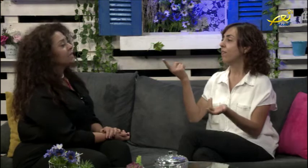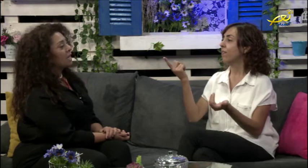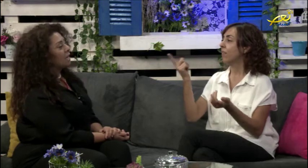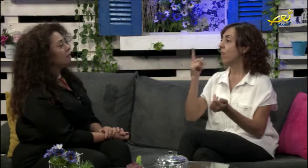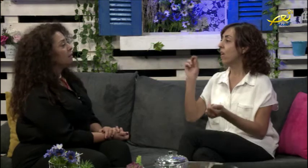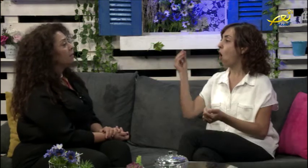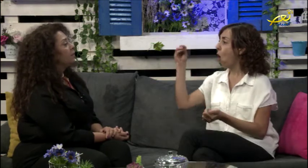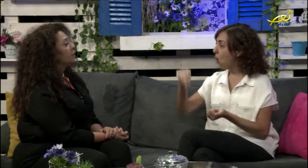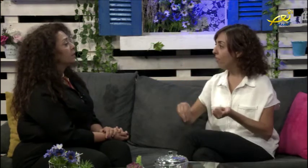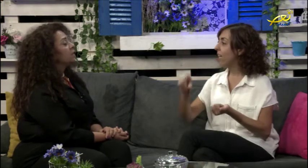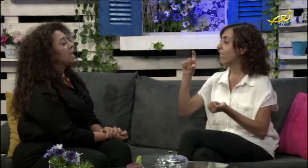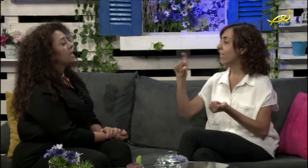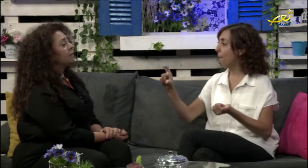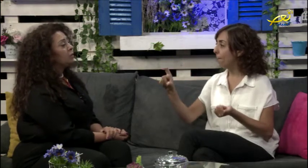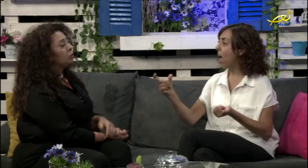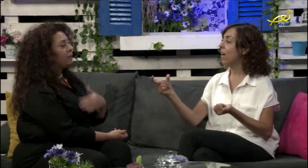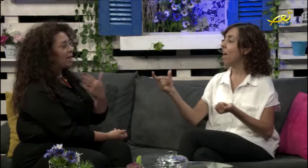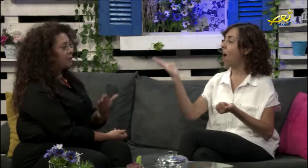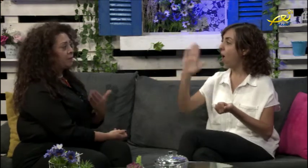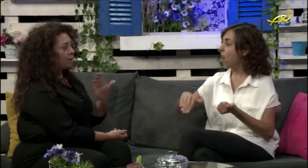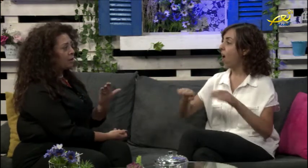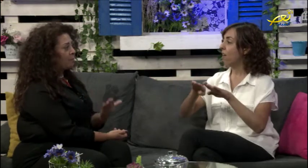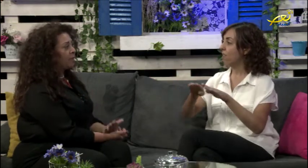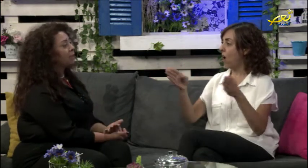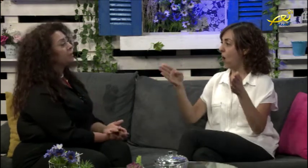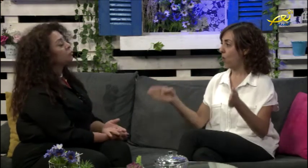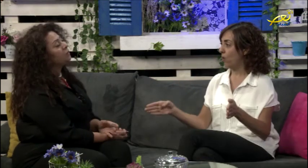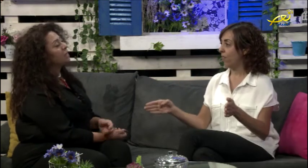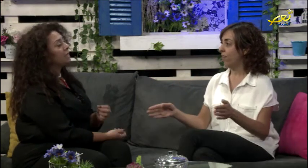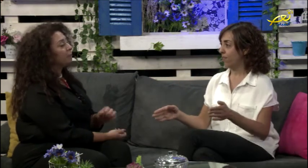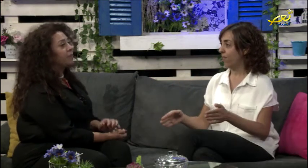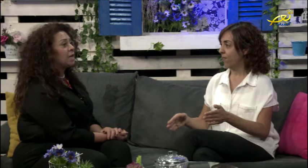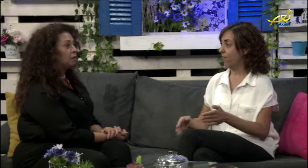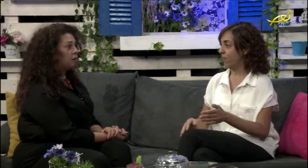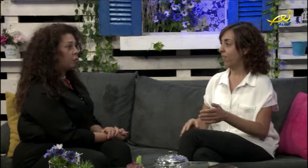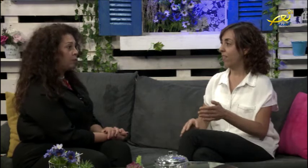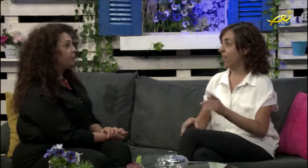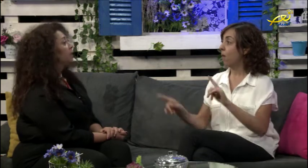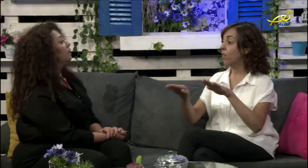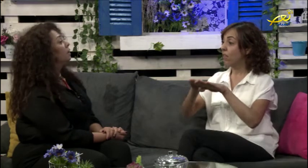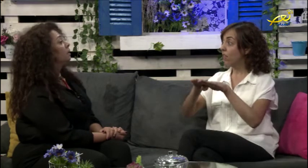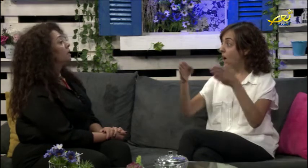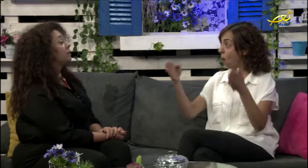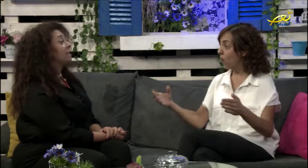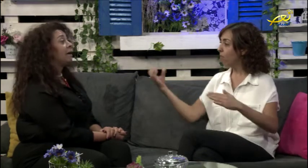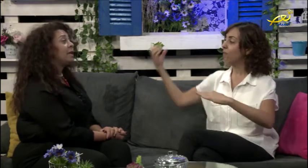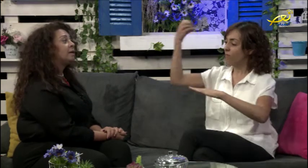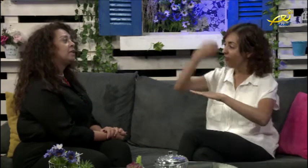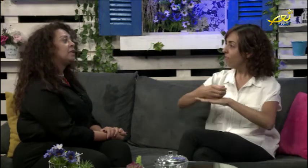مثلا إذا أنا بدي أقول بالعربي أنا وعم بحكي بدي أقول بدي أحط الكباية على الطاولة، إذا بدي أعملها بلغة